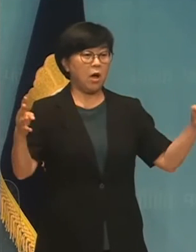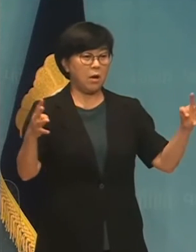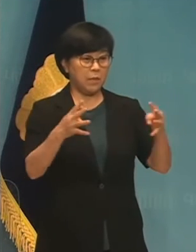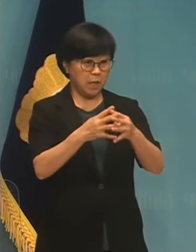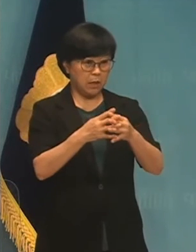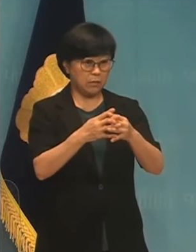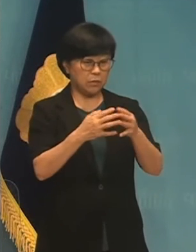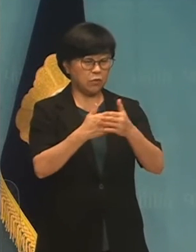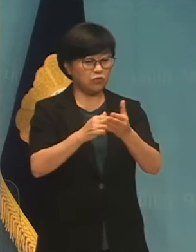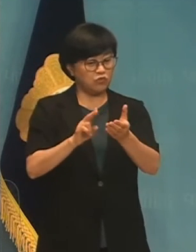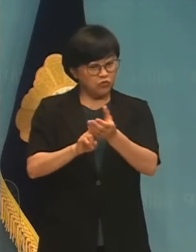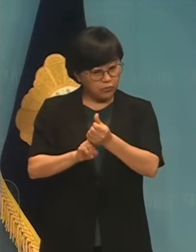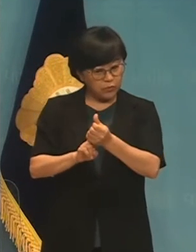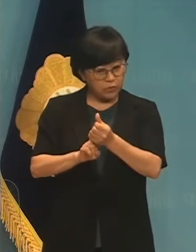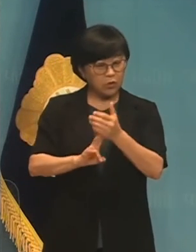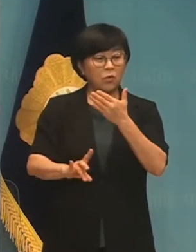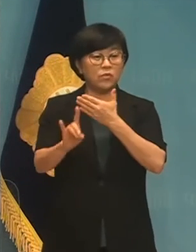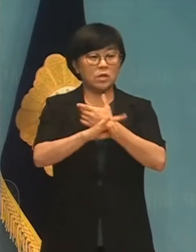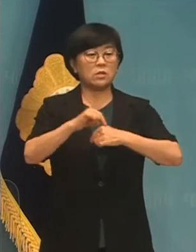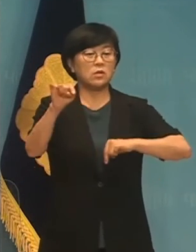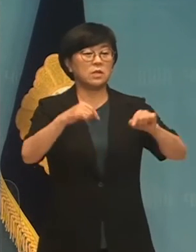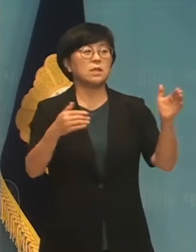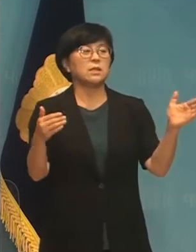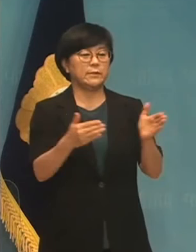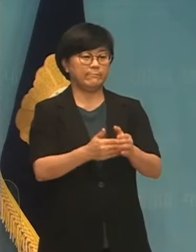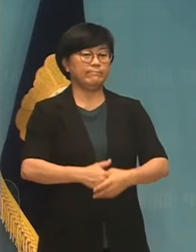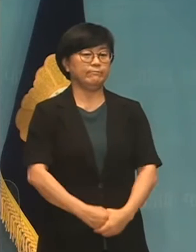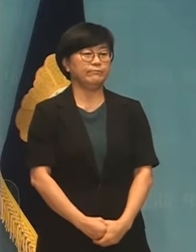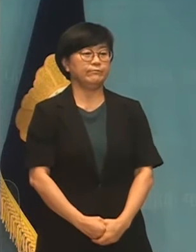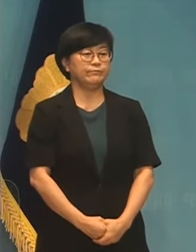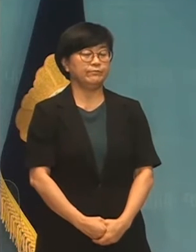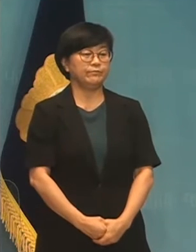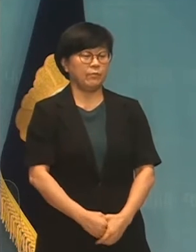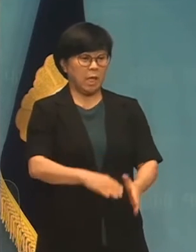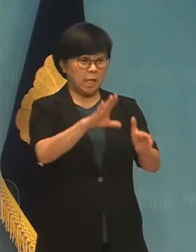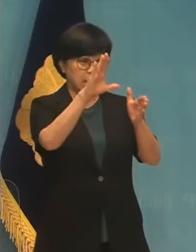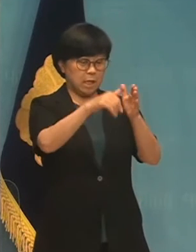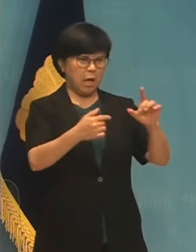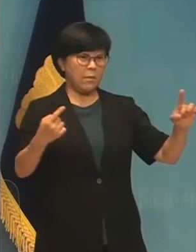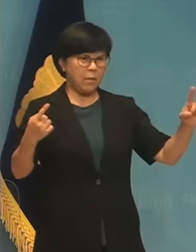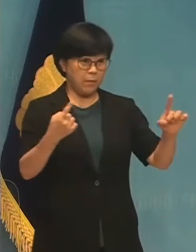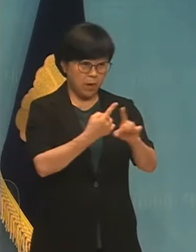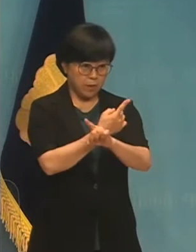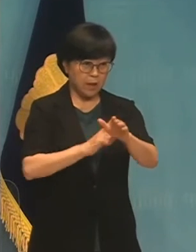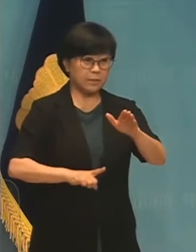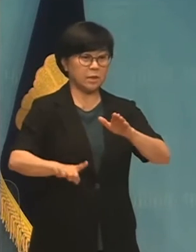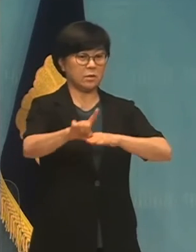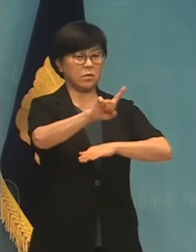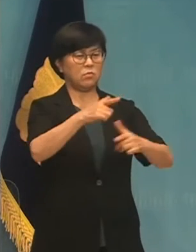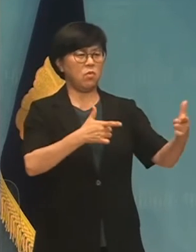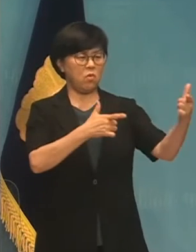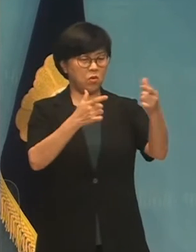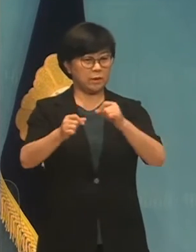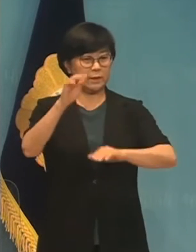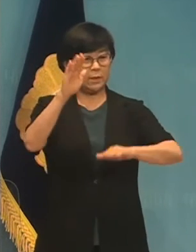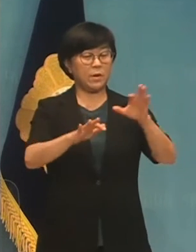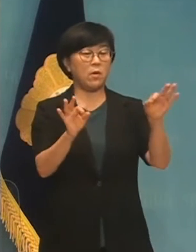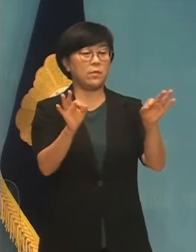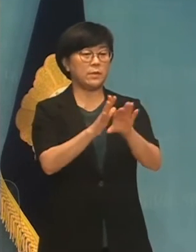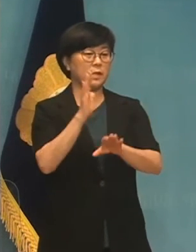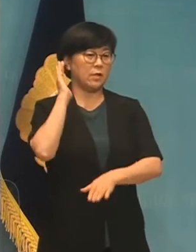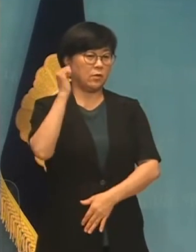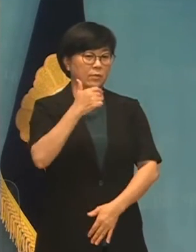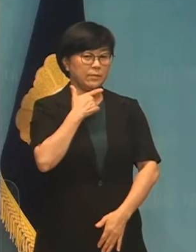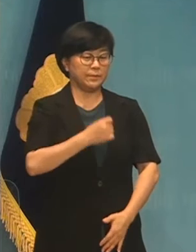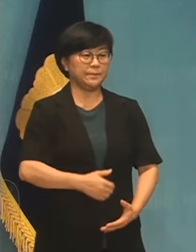허울 뒤에 숨는 위선의 정치를 끝내겠습니다. 시대의 변화를 선도하고 모든 차별을 걷어내는